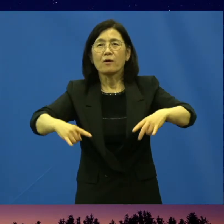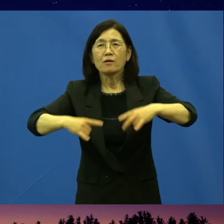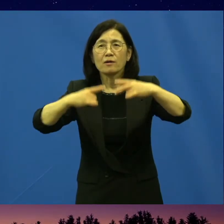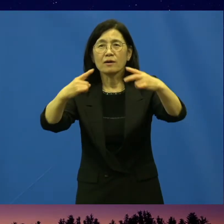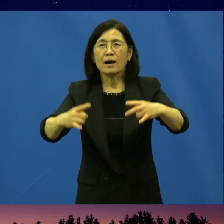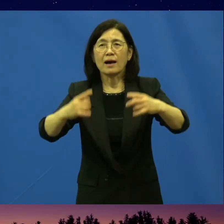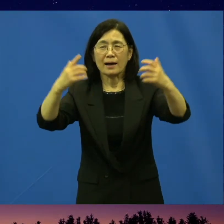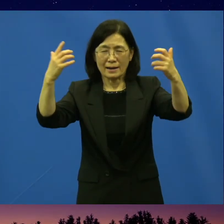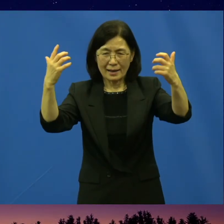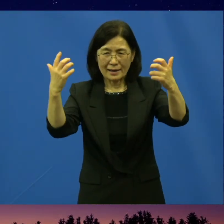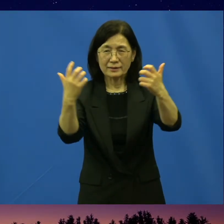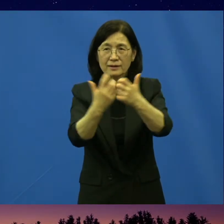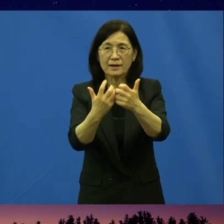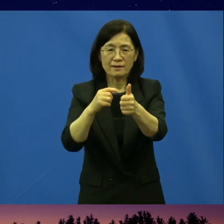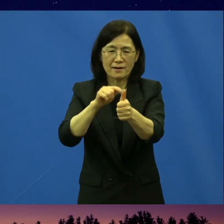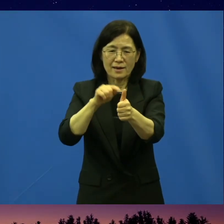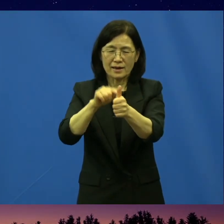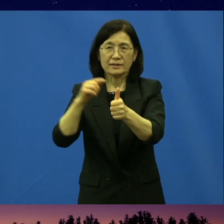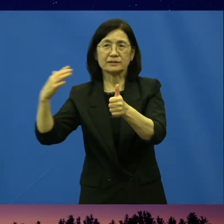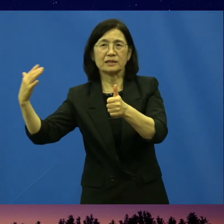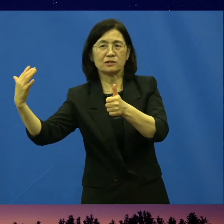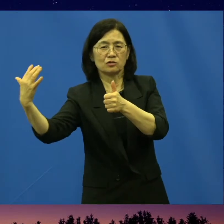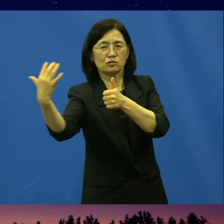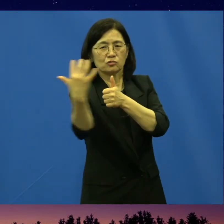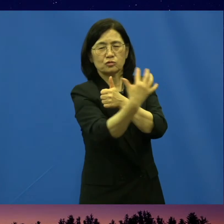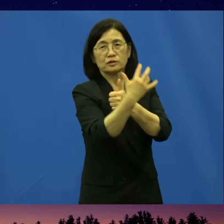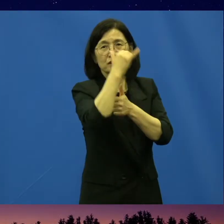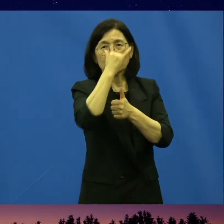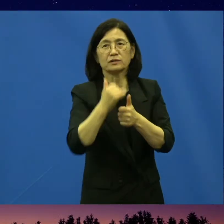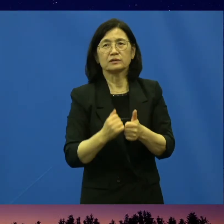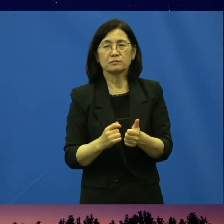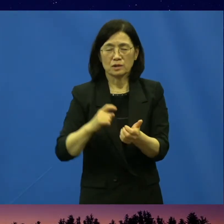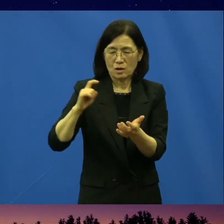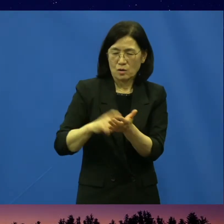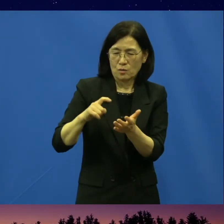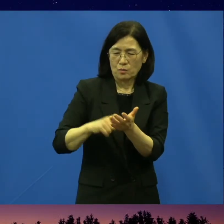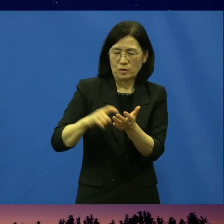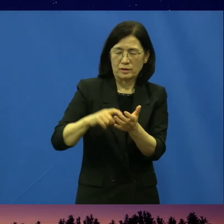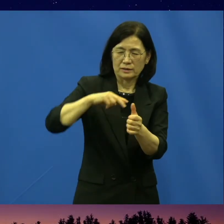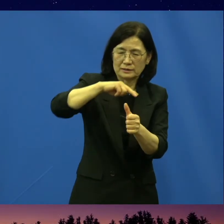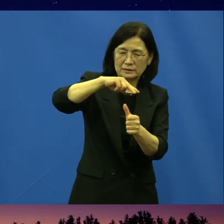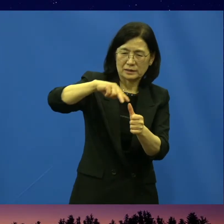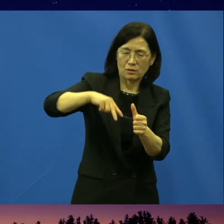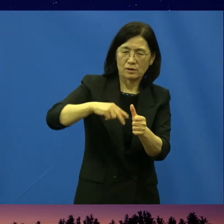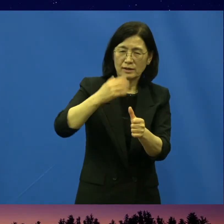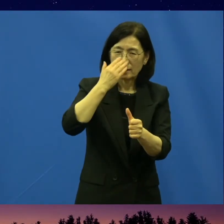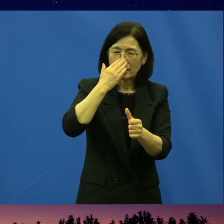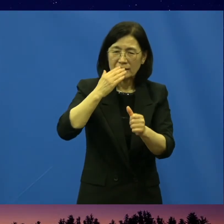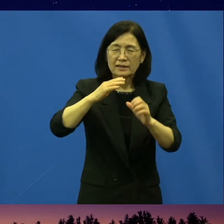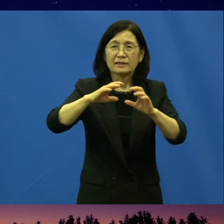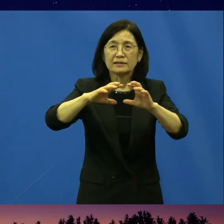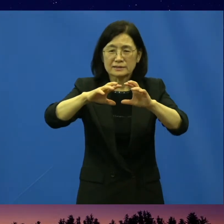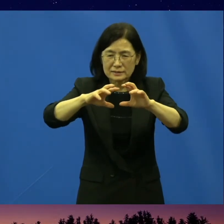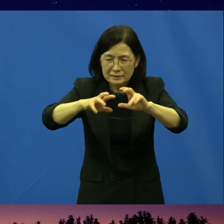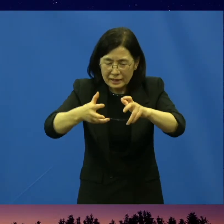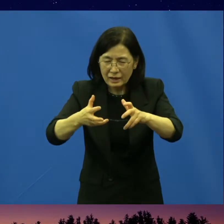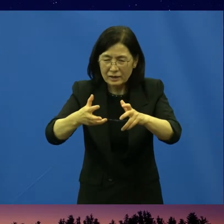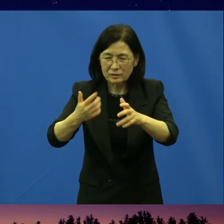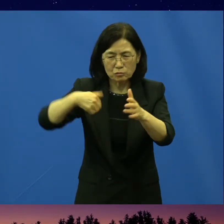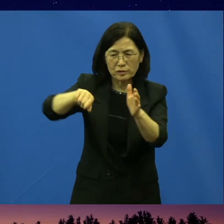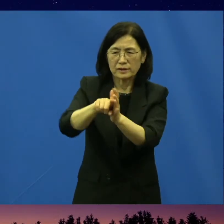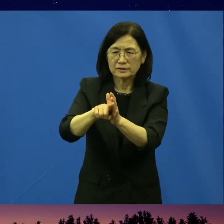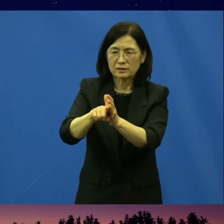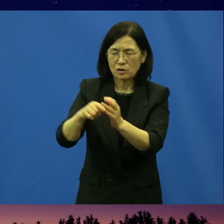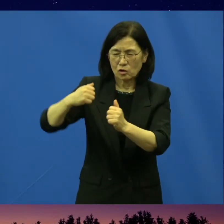여러분, 엘리사의 기도가 뭡니까? 위급한 상황 가운데 빠져있는 이스라엘을 위한 지원군을 보내달라고